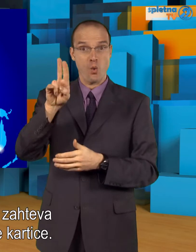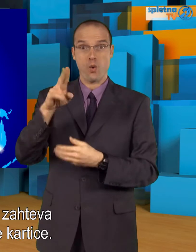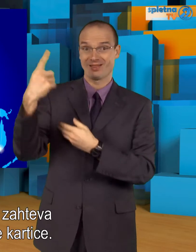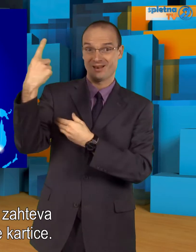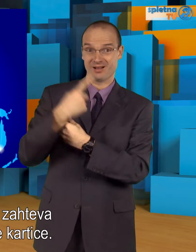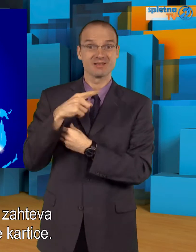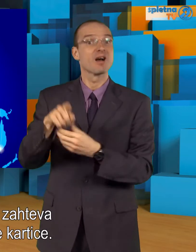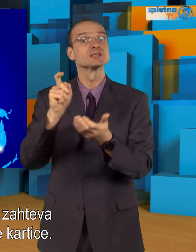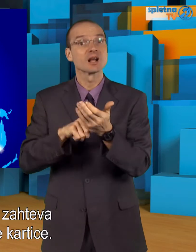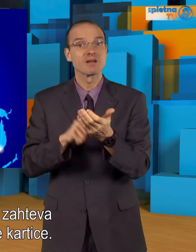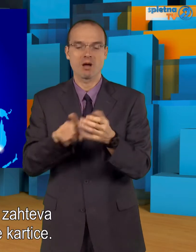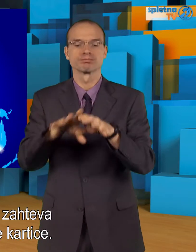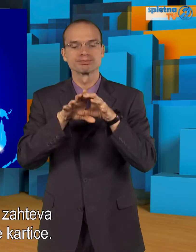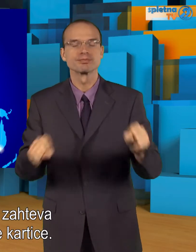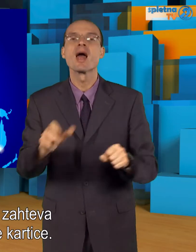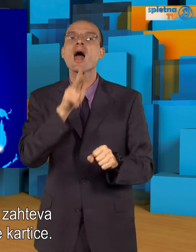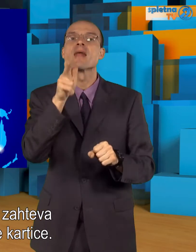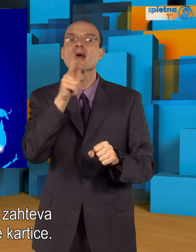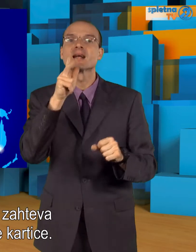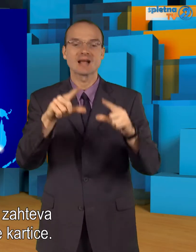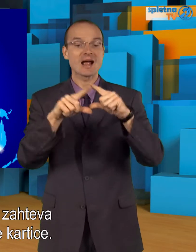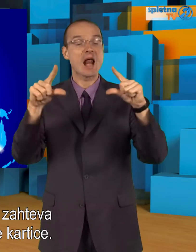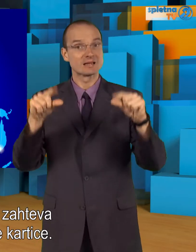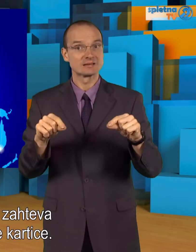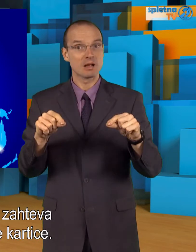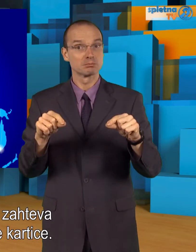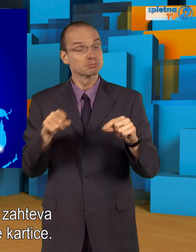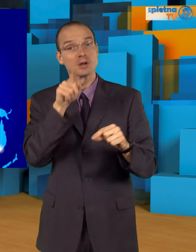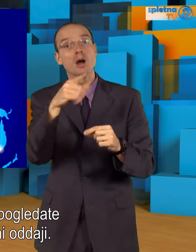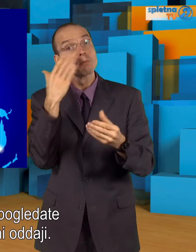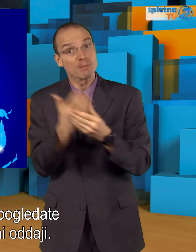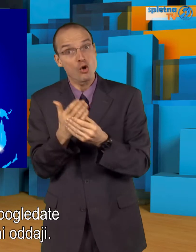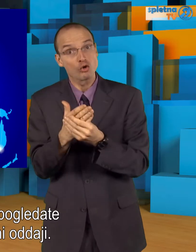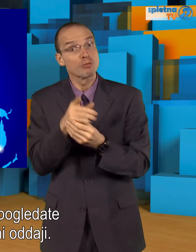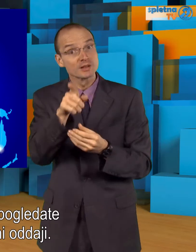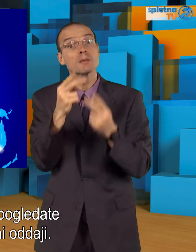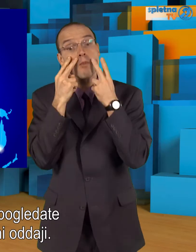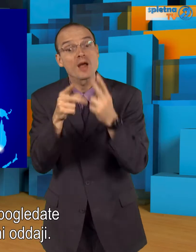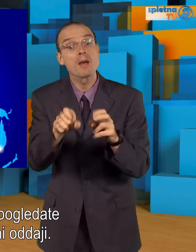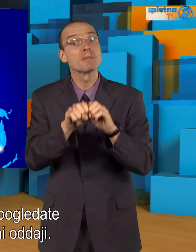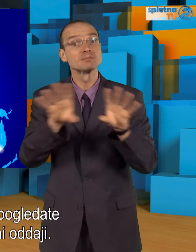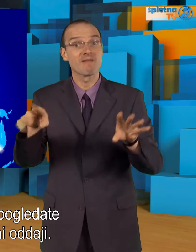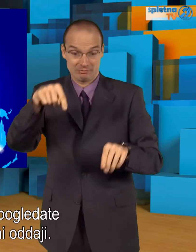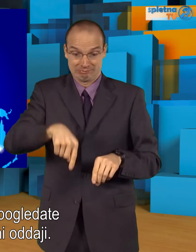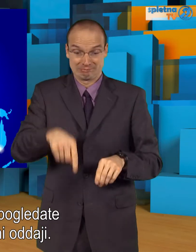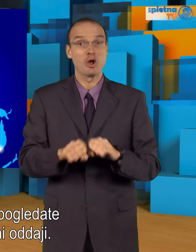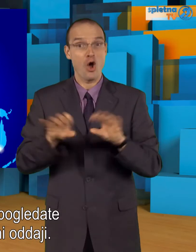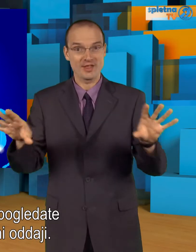Evropska direktiva zahteva uvedbo energetske kartice. Priporočamo, da si pogledate prispevek v